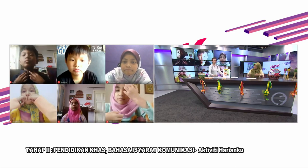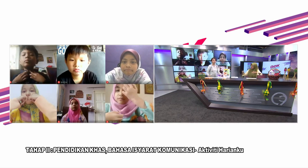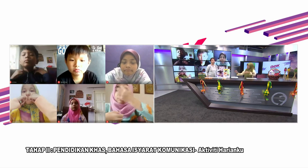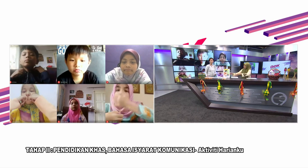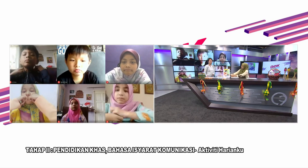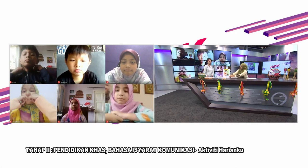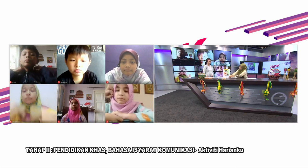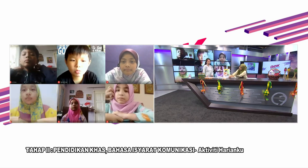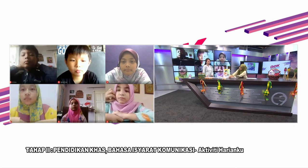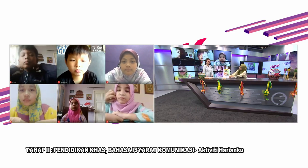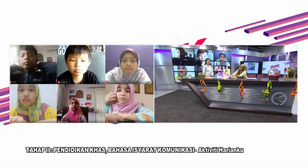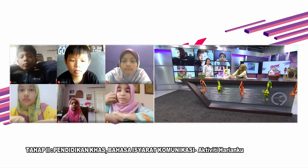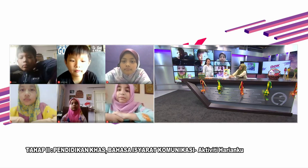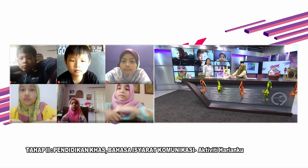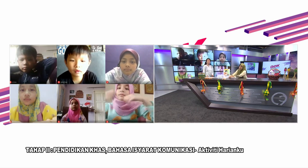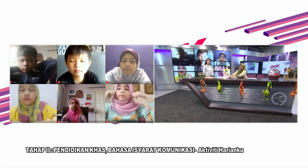Buat apa?